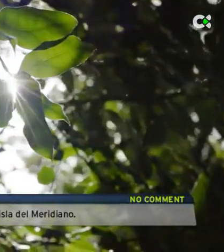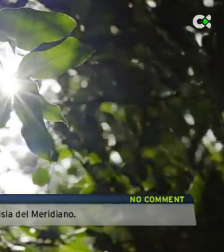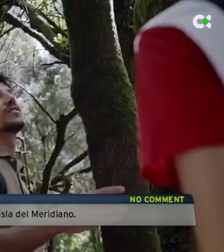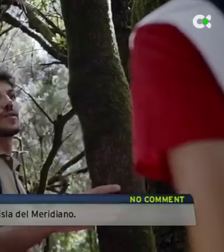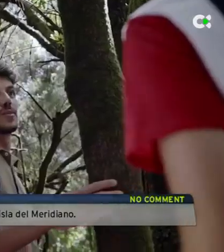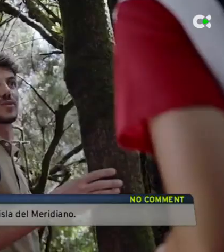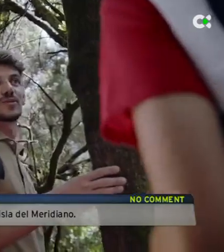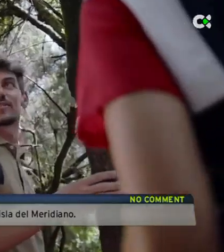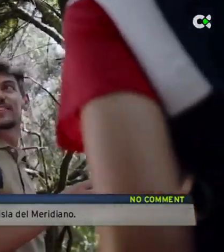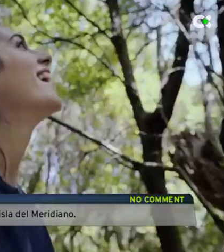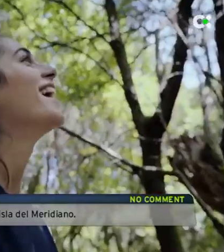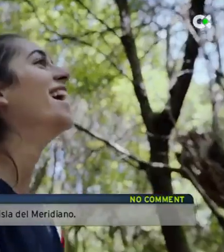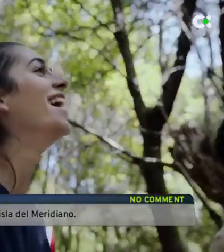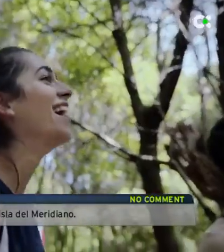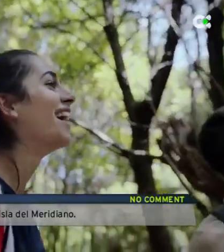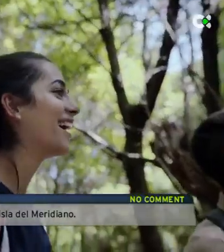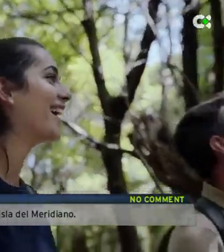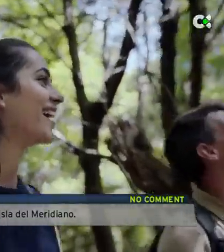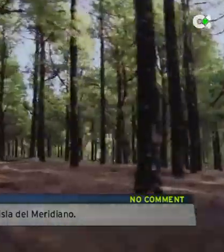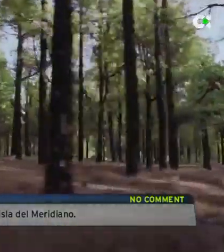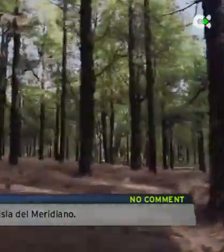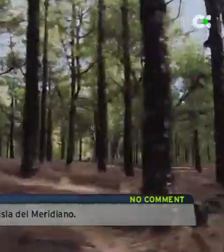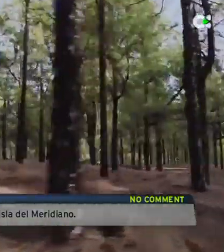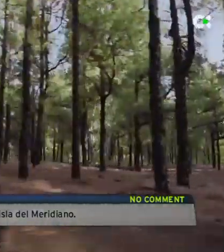No son las historias que descubres por el camino.